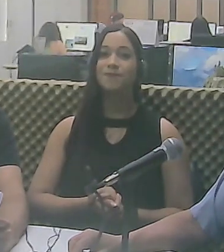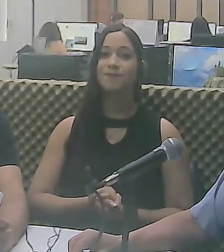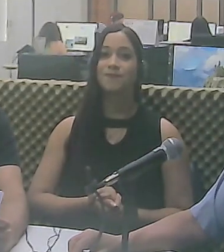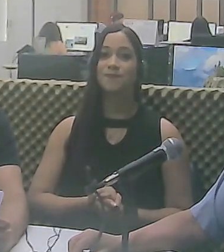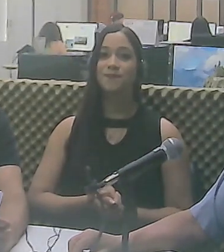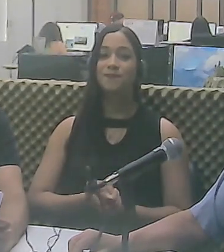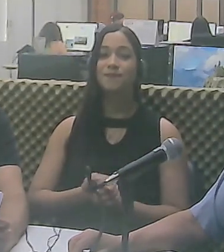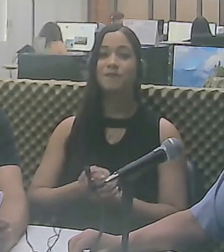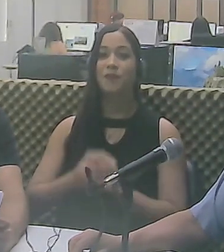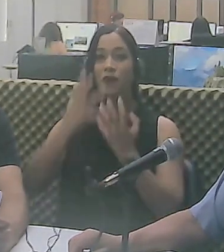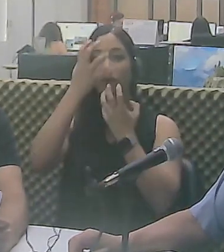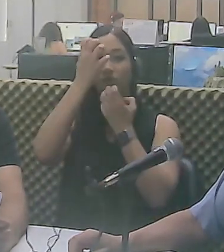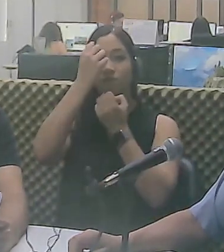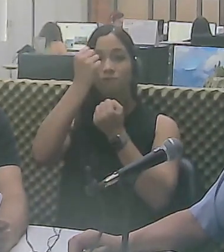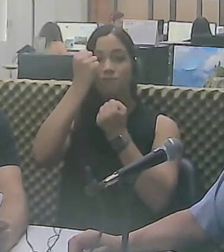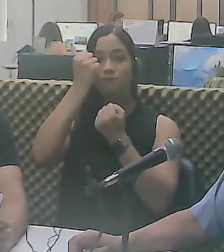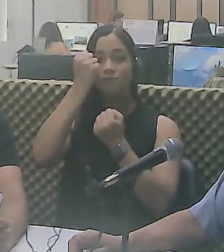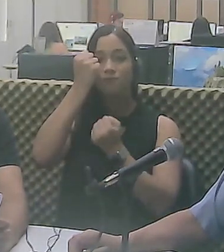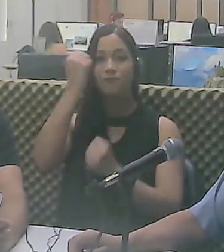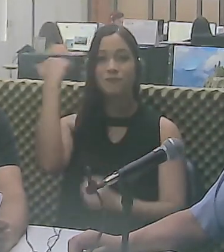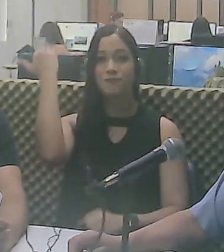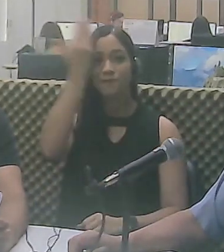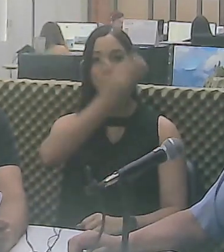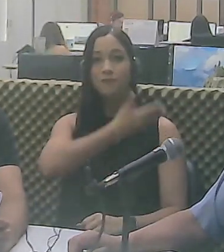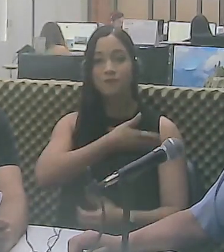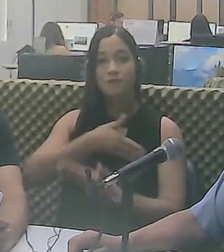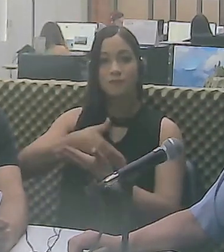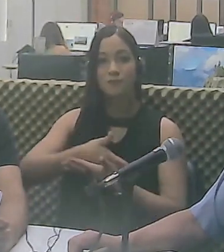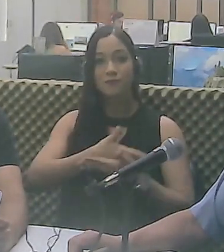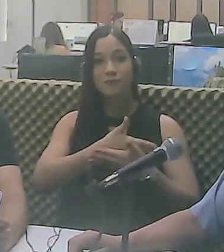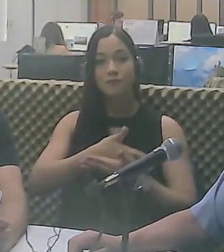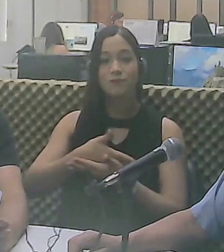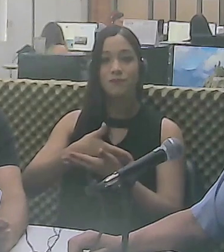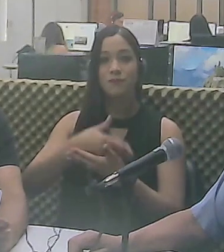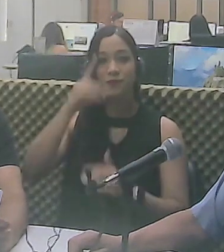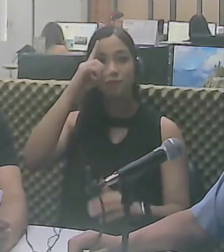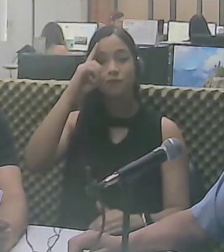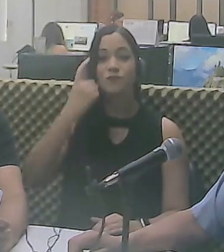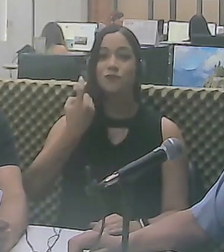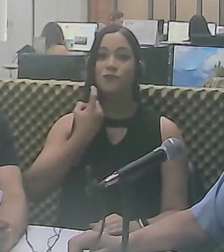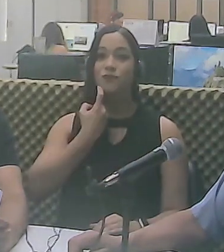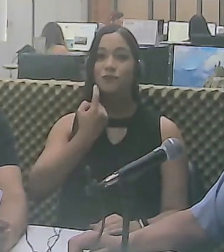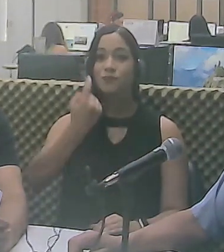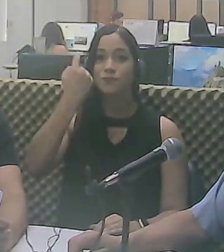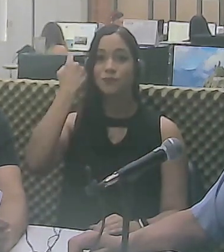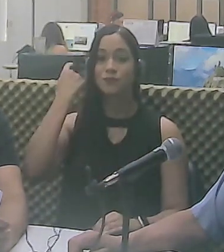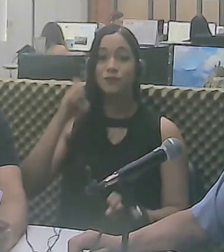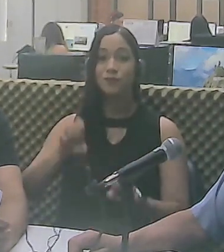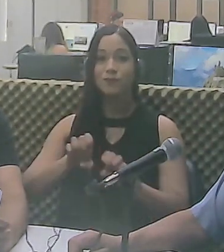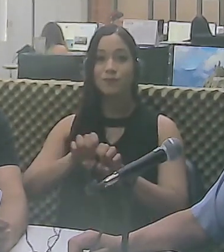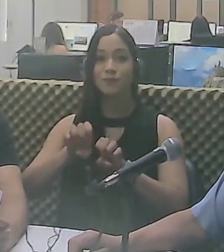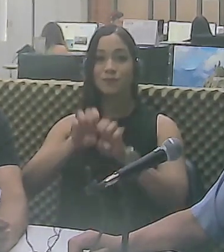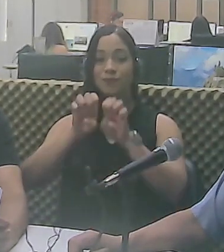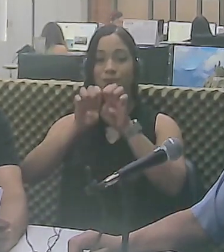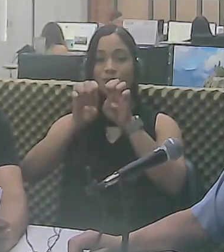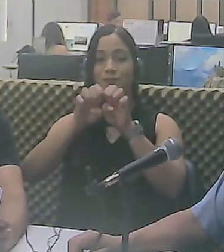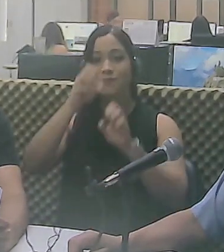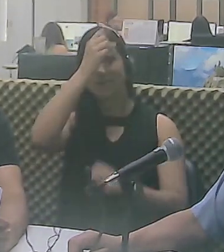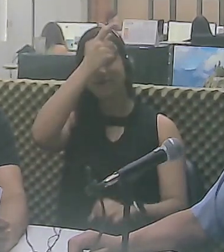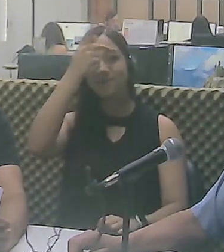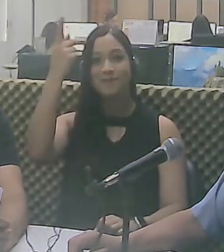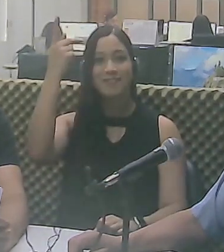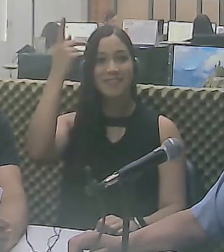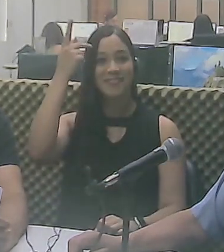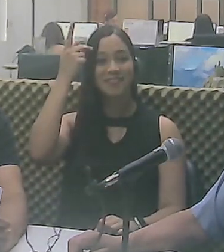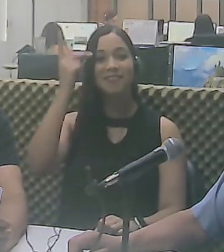a caminhada de fé dos Devotos de Nossa Senhora da Abadia passou a contar na última sexta-feira com a estrutura de apoio montada pela prefeitura